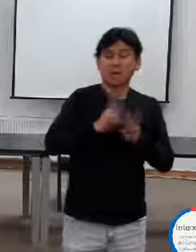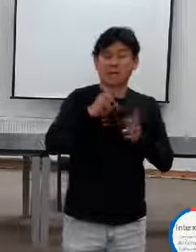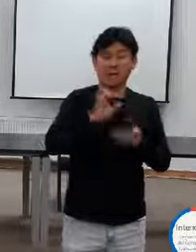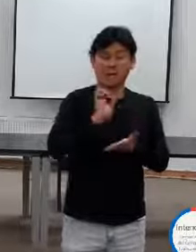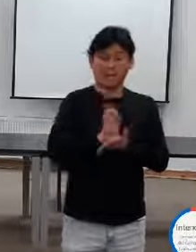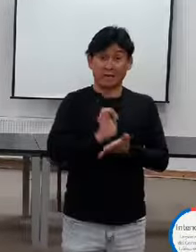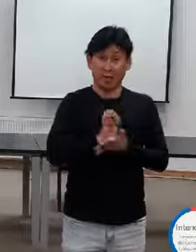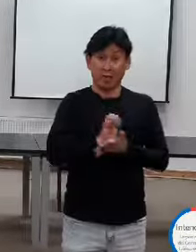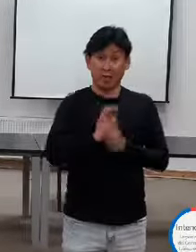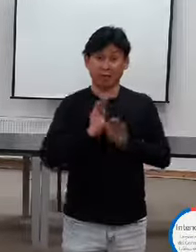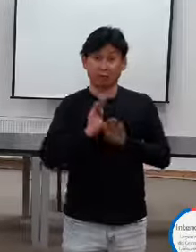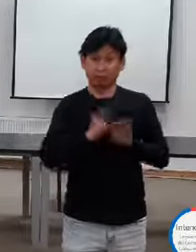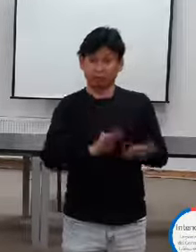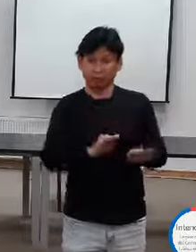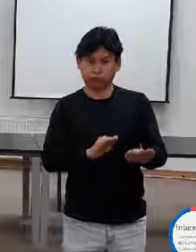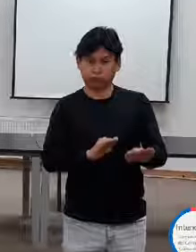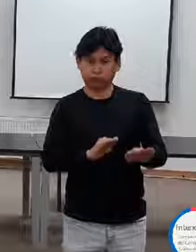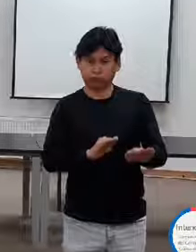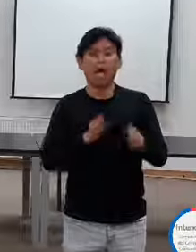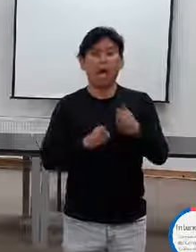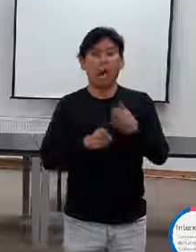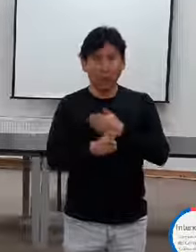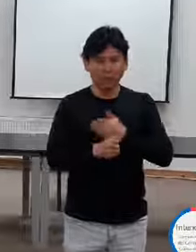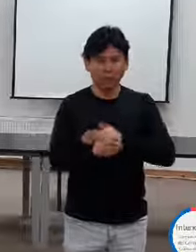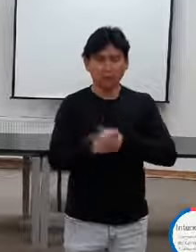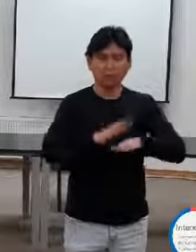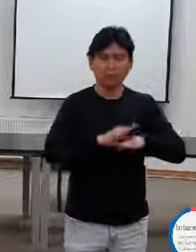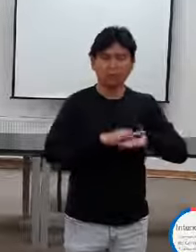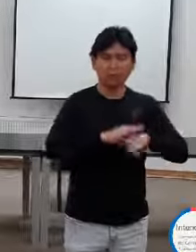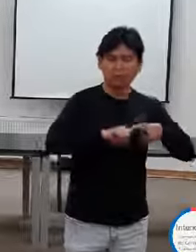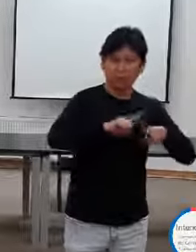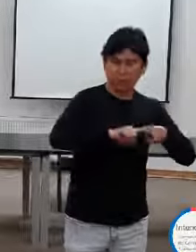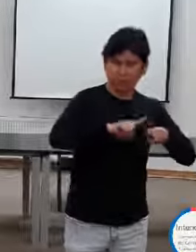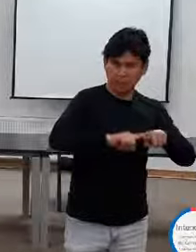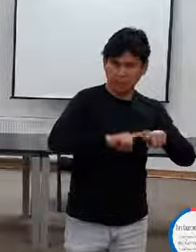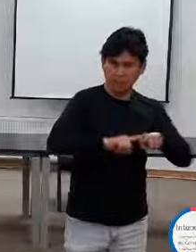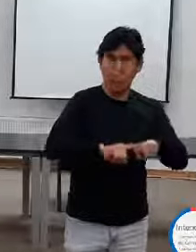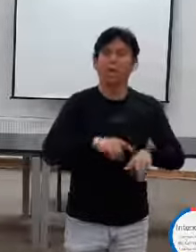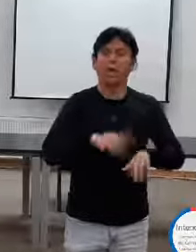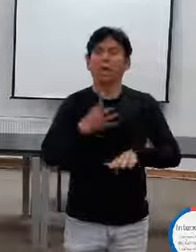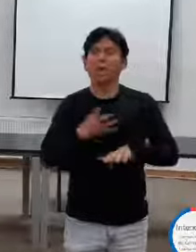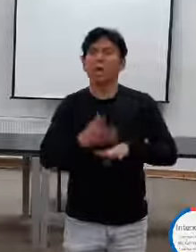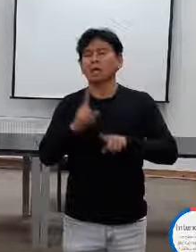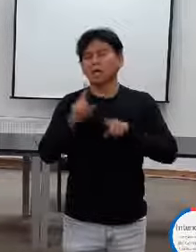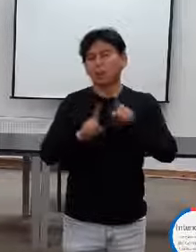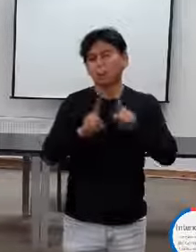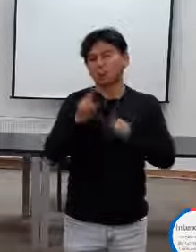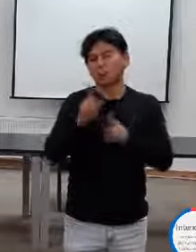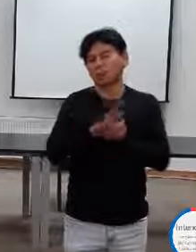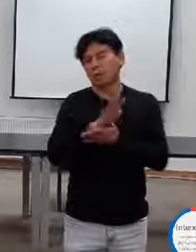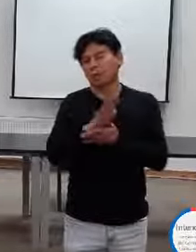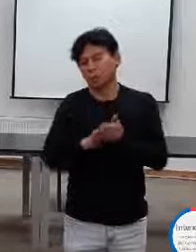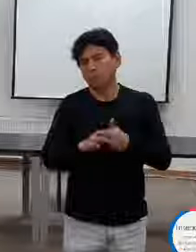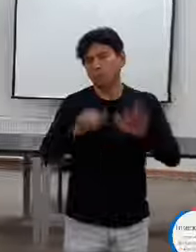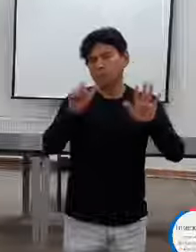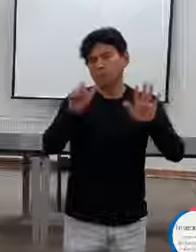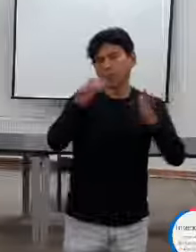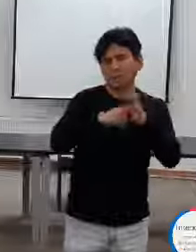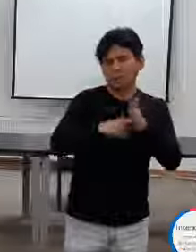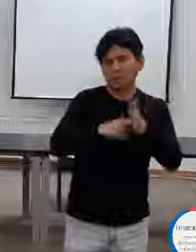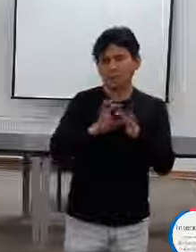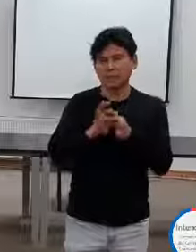del estado que pueda existir acceso al crédito tiene ciertas particularidades además como por ejemplo que tiene 6 meses